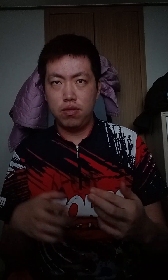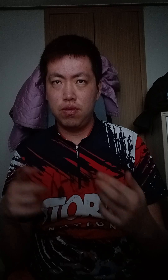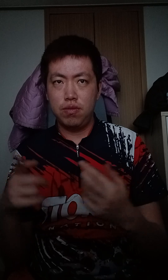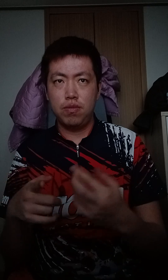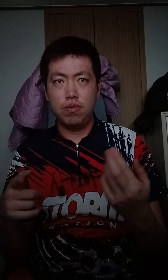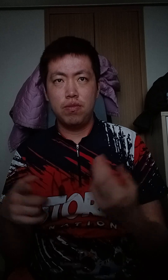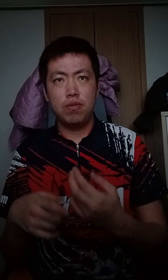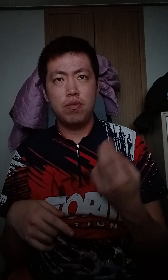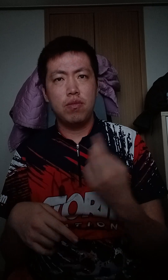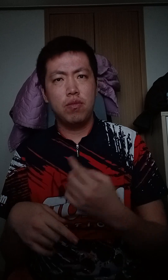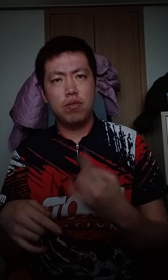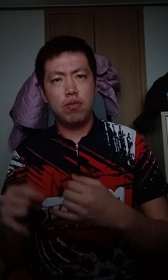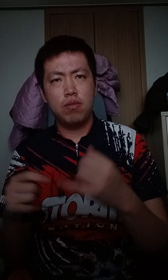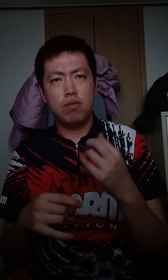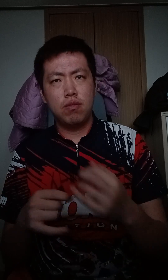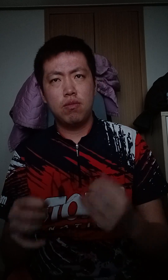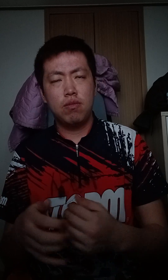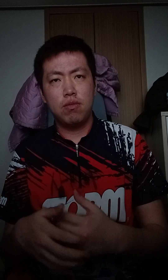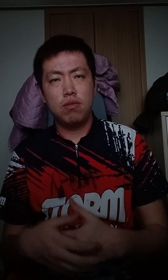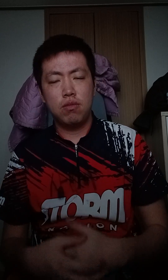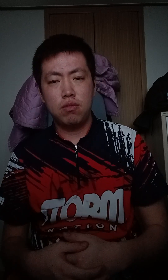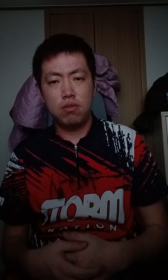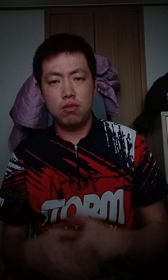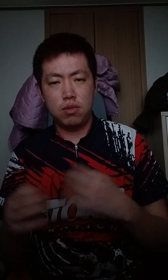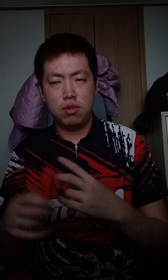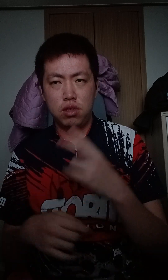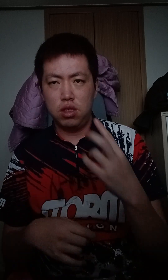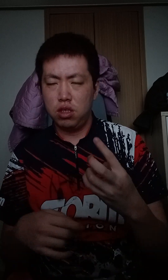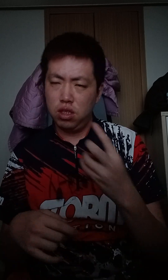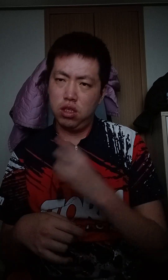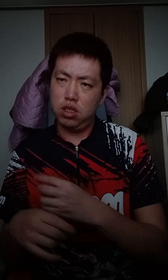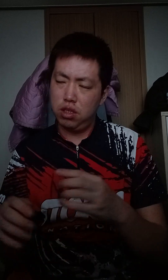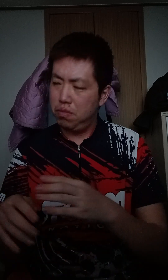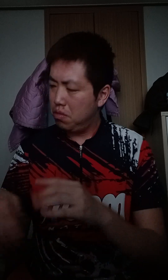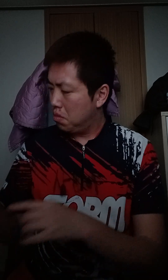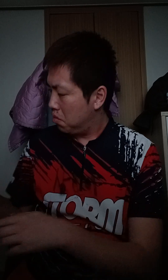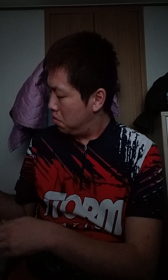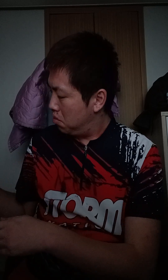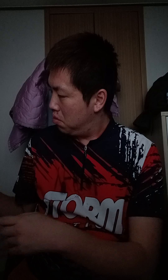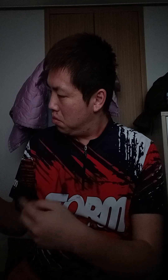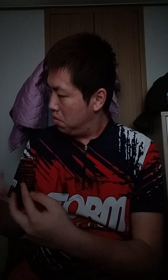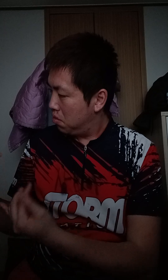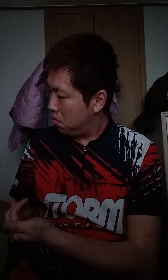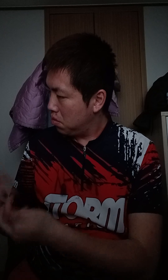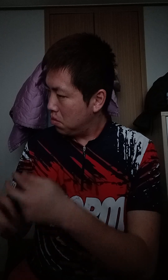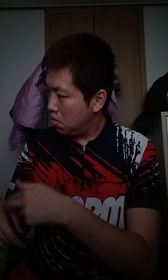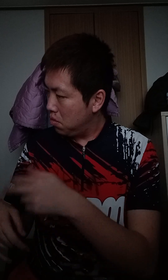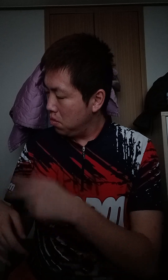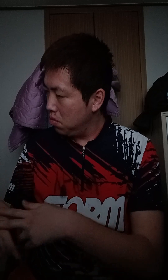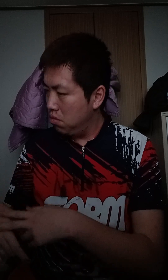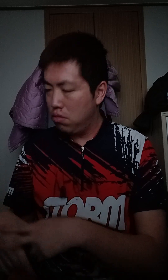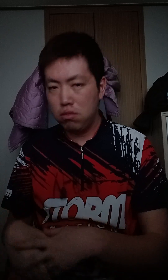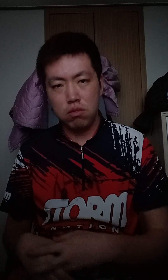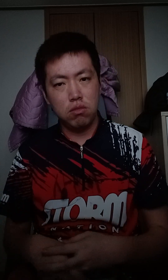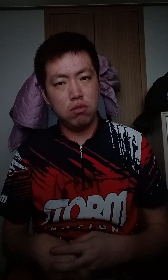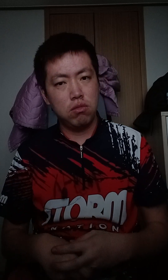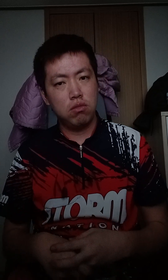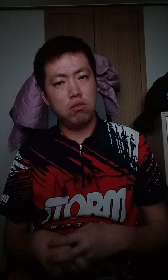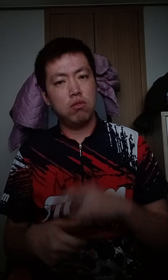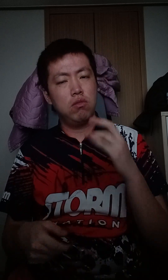이용에 불편을 겪고 있습니다. 지체 장애인들은 변기 바로 옆에 휠체어를 붙여야만 옮겨 앉을 수 있습니다.